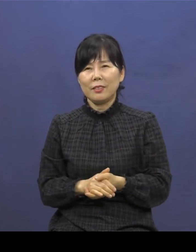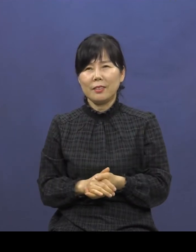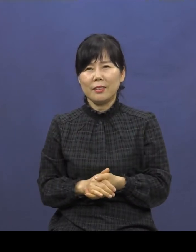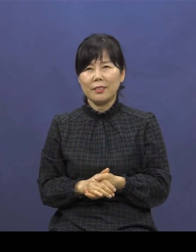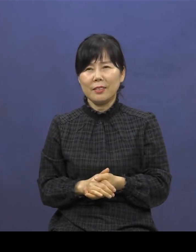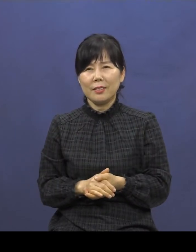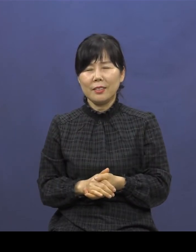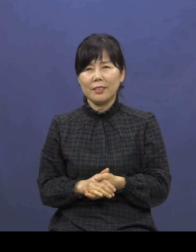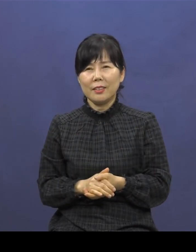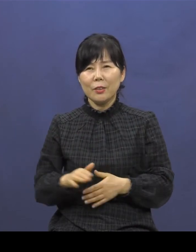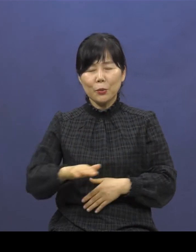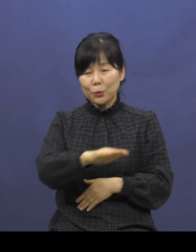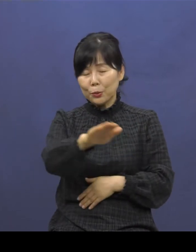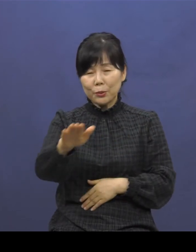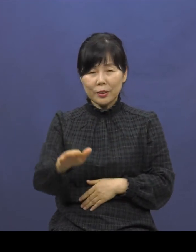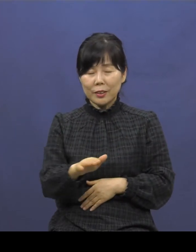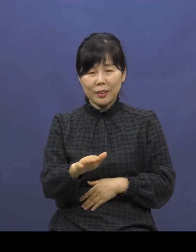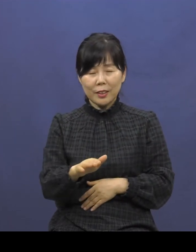이제